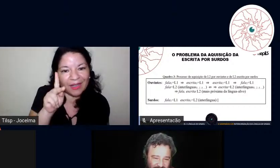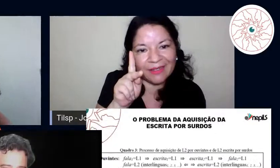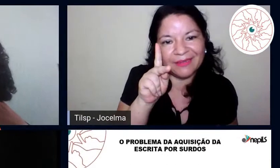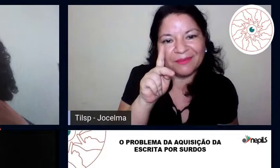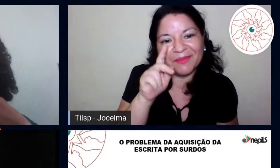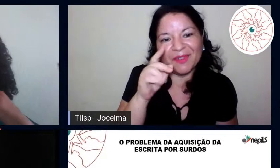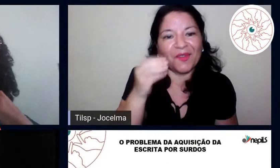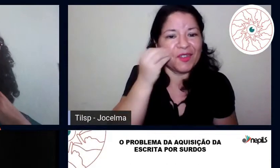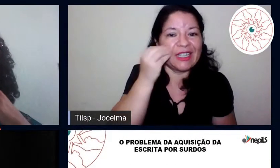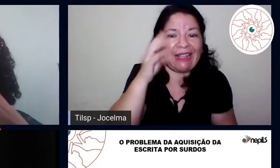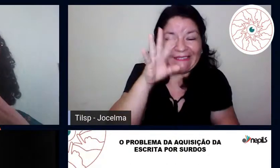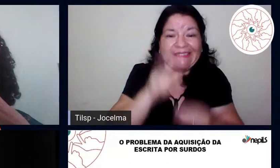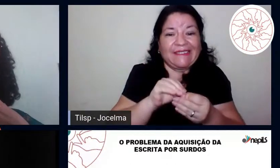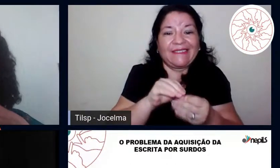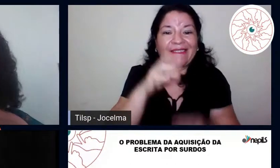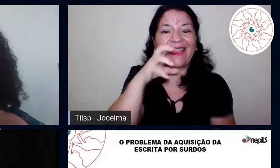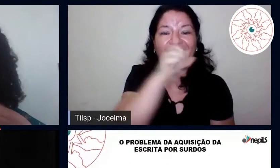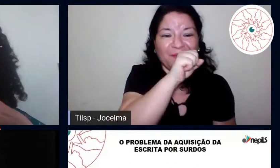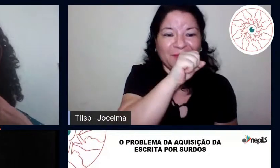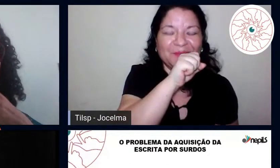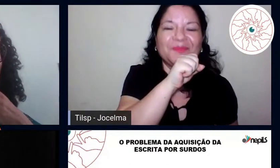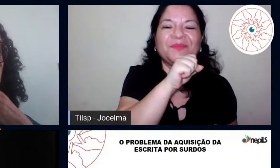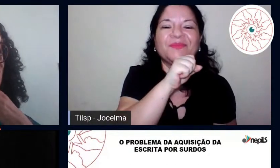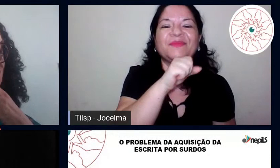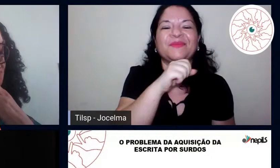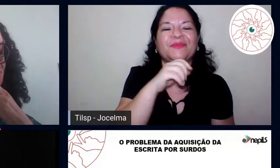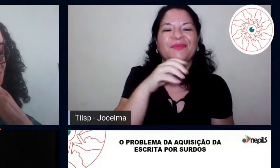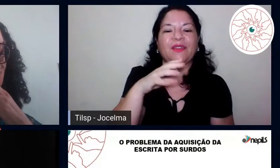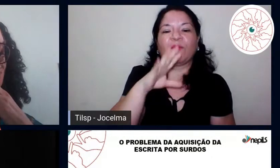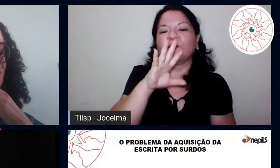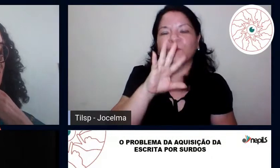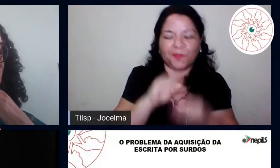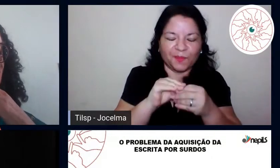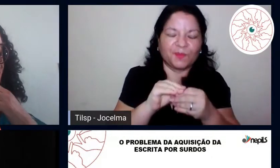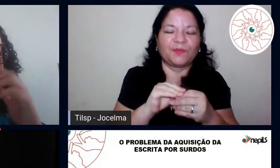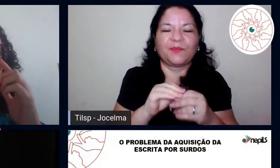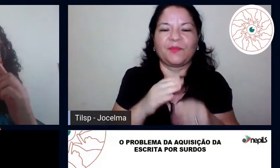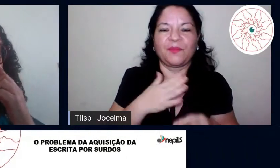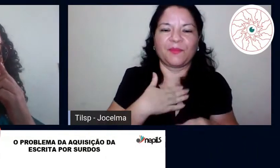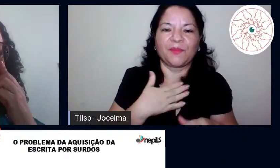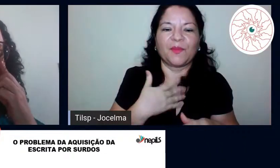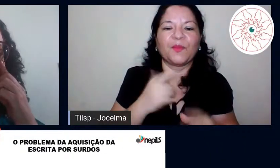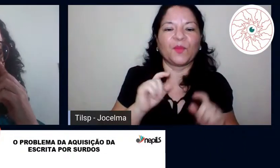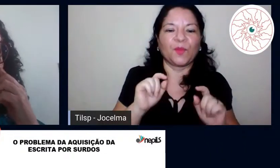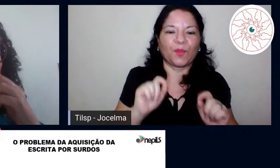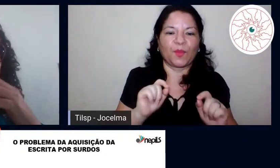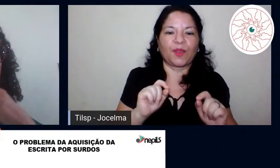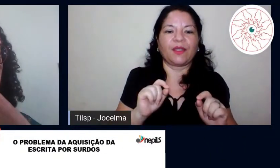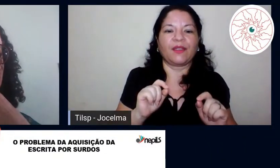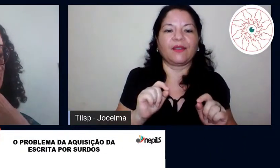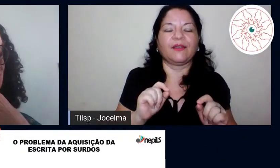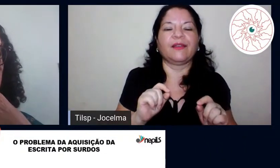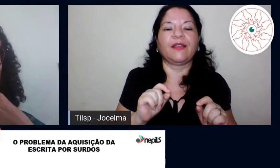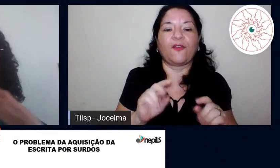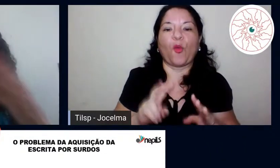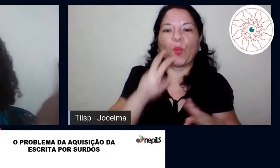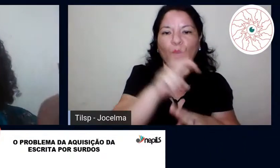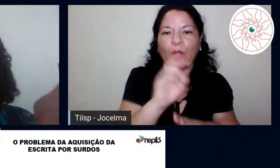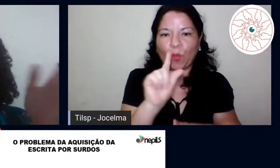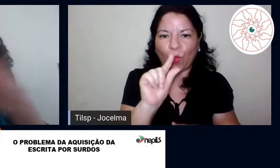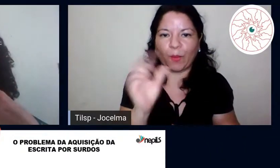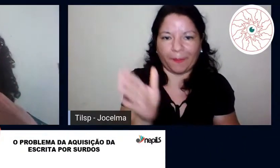Então, rapidamente, eh, aqui para concluir, eu vou saltar um pouquinho. Então,